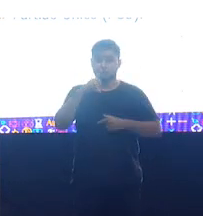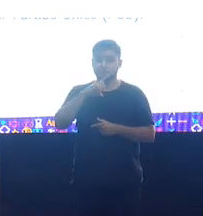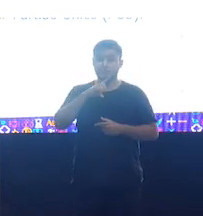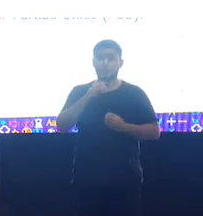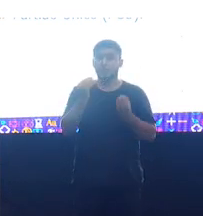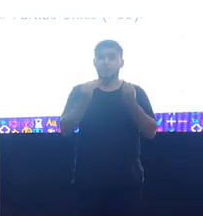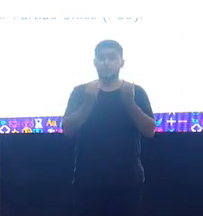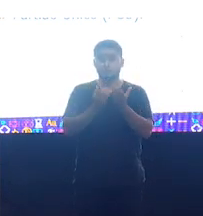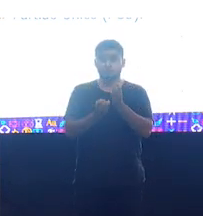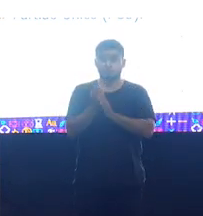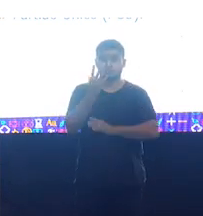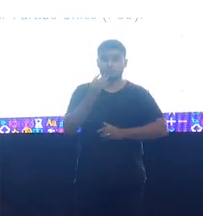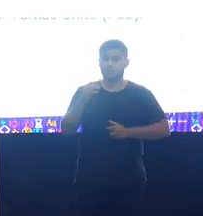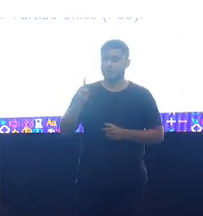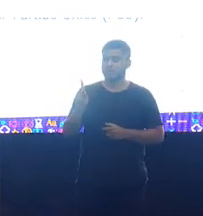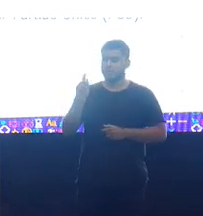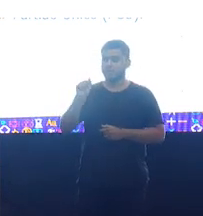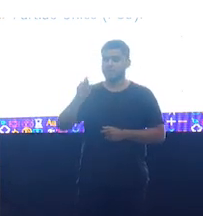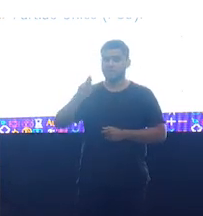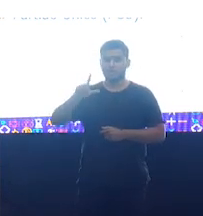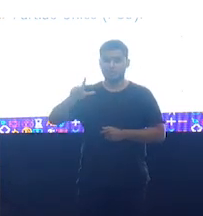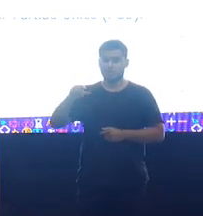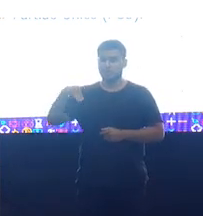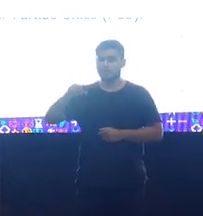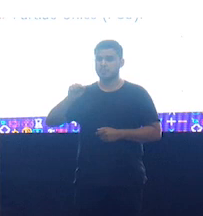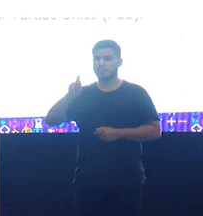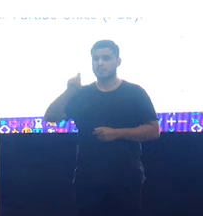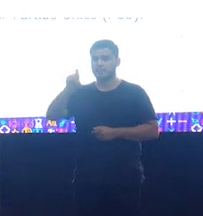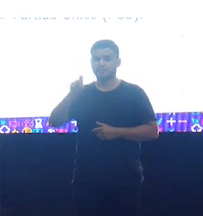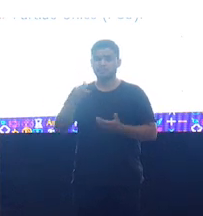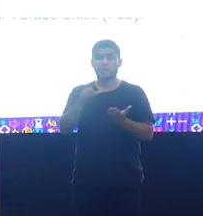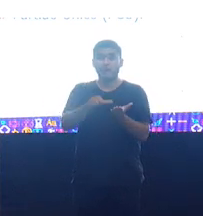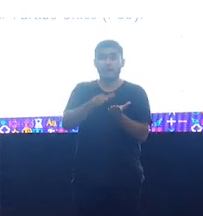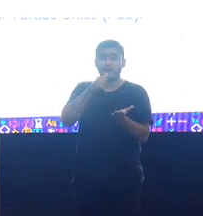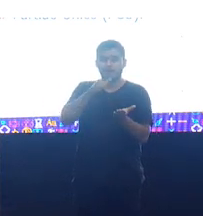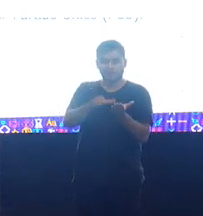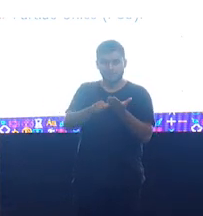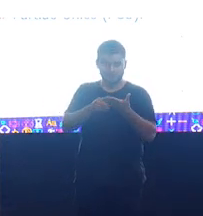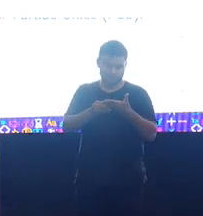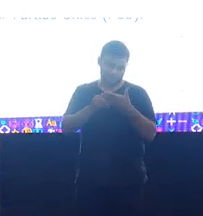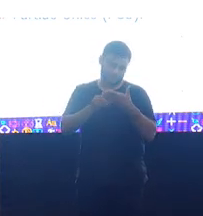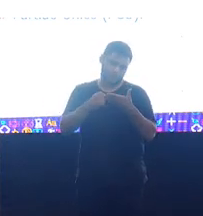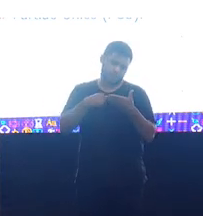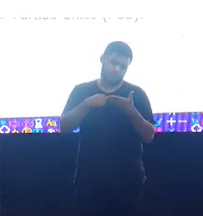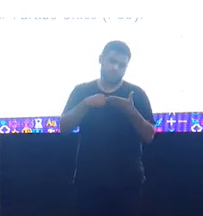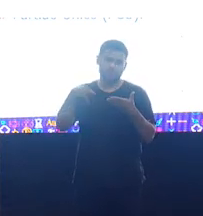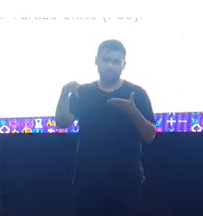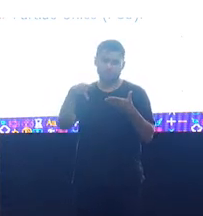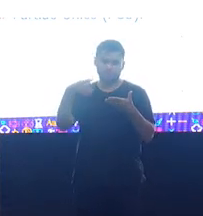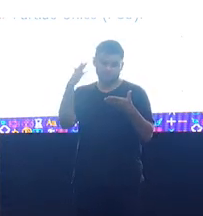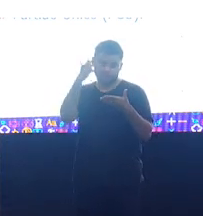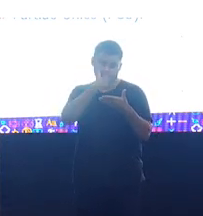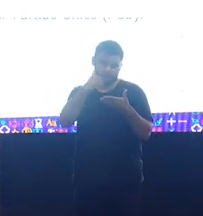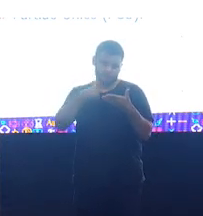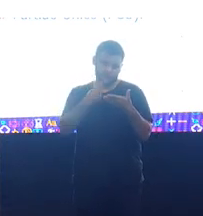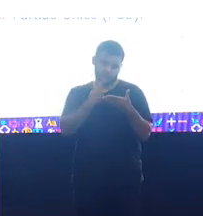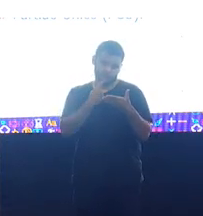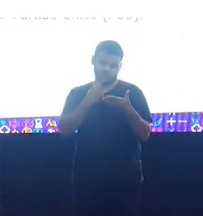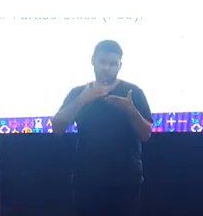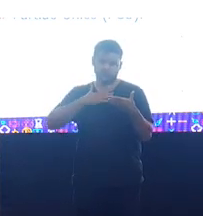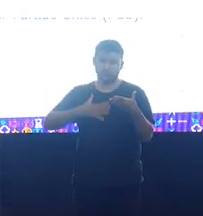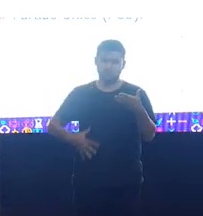destruí-lo. Olha só, chegou um recadinho do coração. Tomara que seja: professor, o senhor está lindo de vermelho